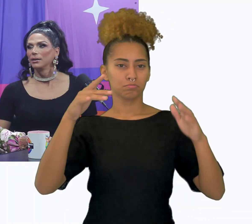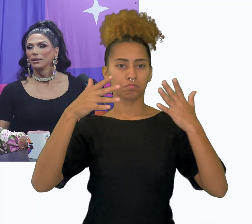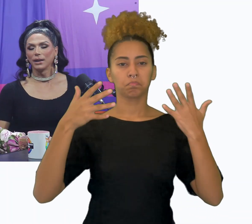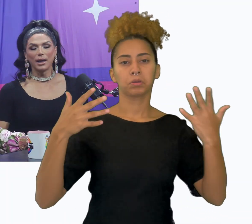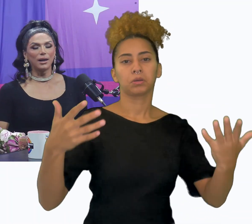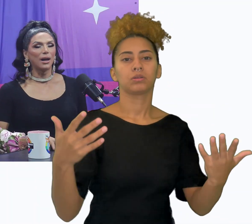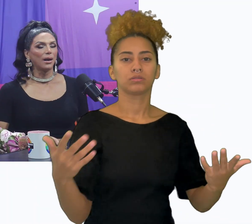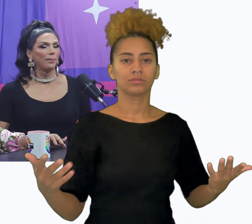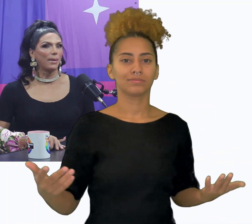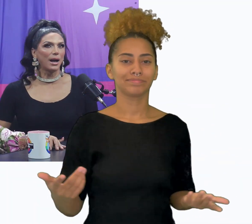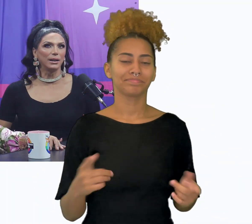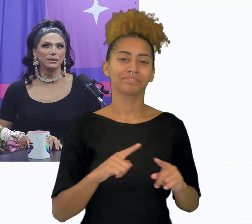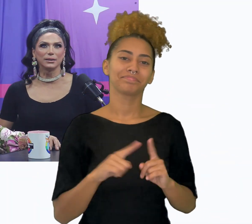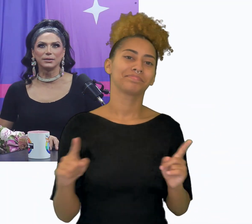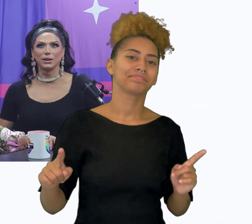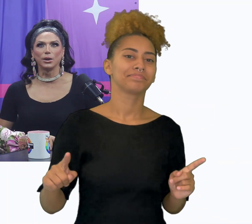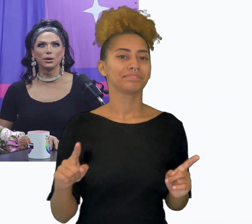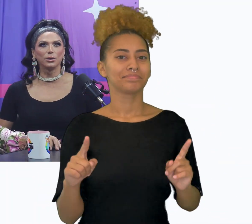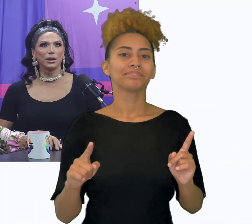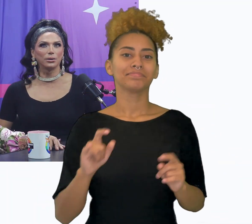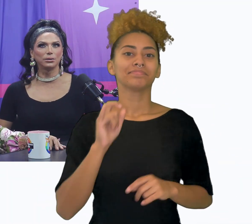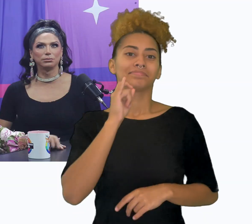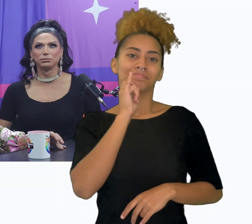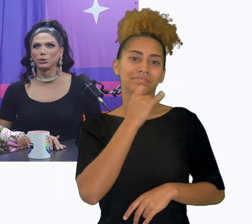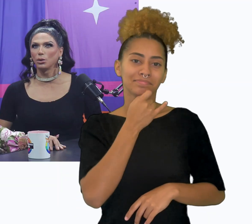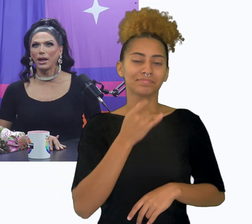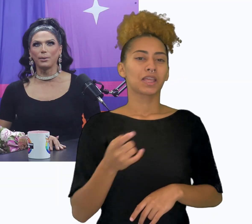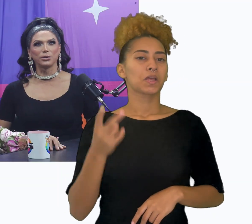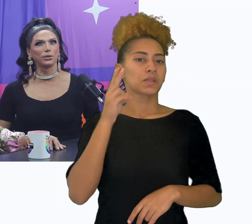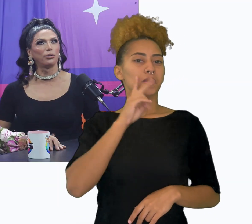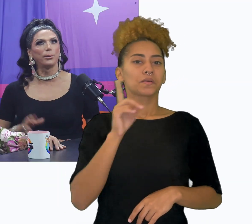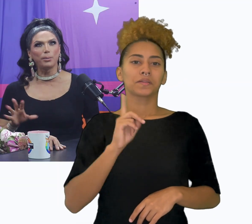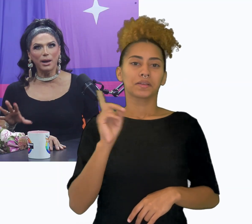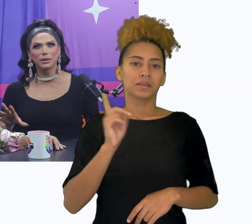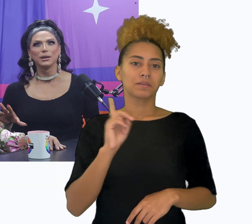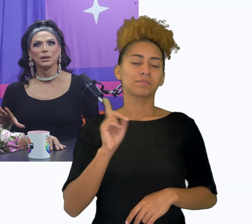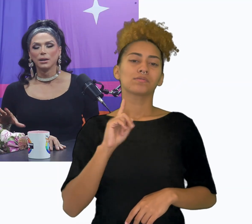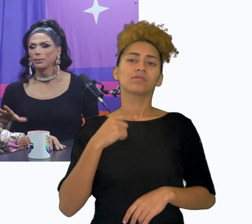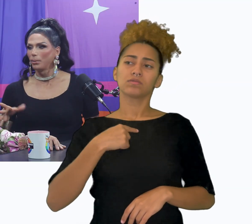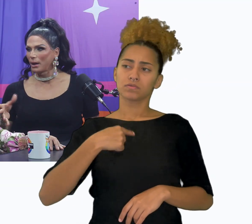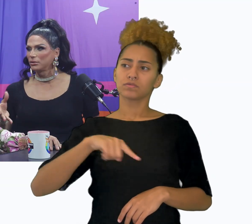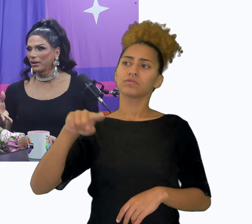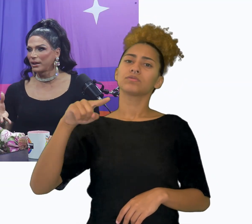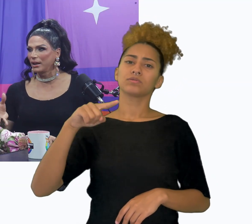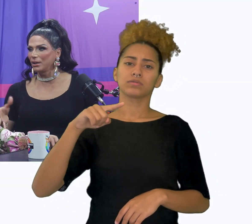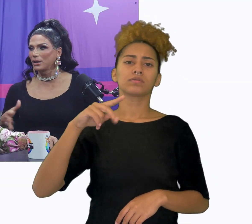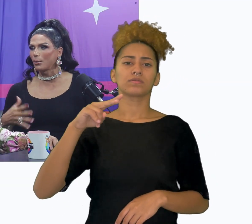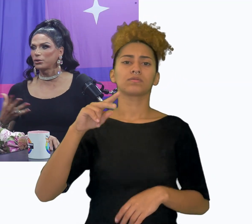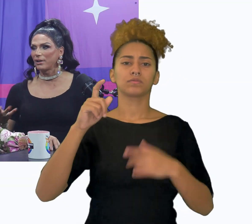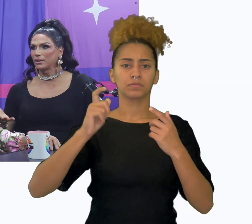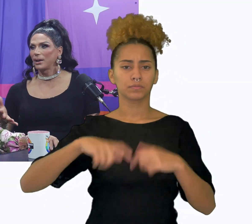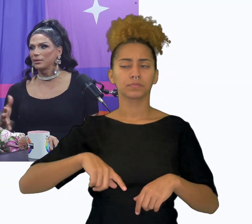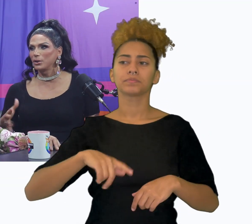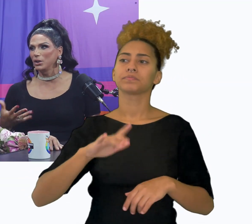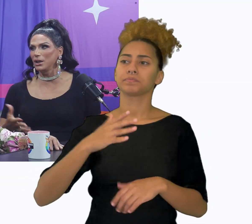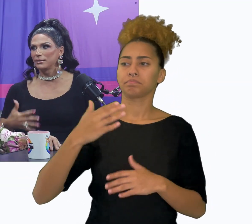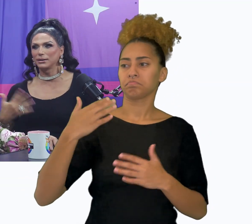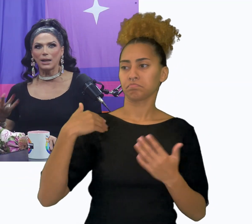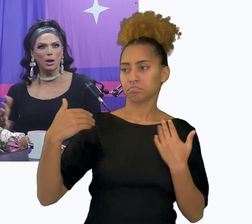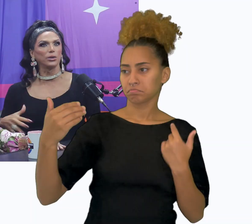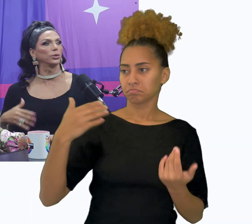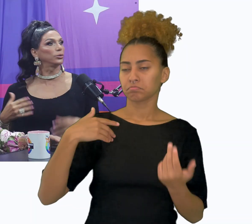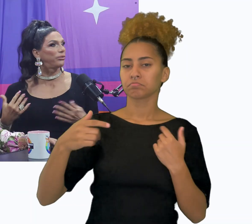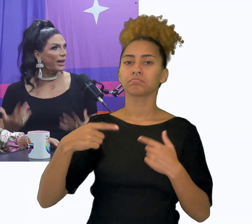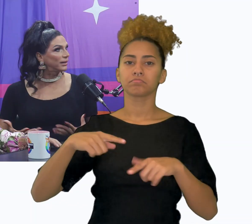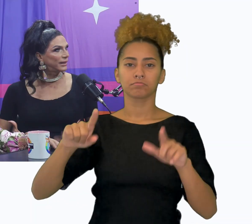usar, né? Mas, assim, eu não lembro, assim, eu fui pro Parque do Vaqueiro, né, motivada pelas meninas